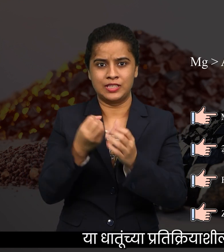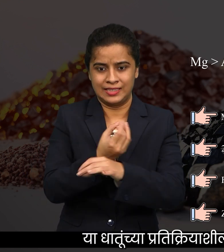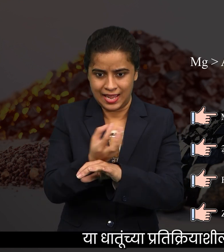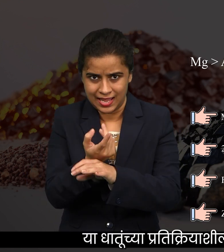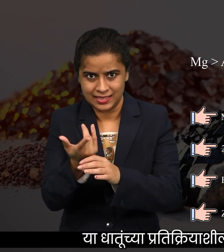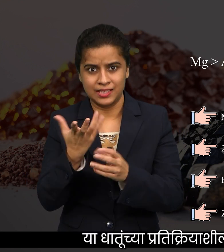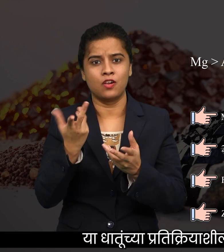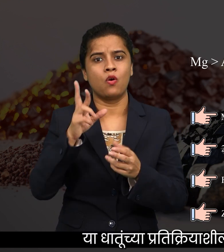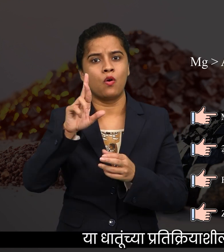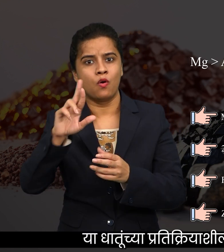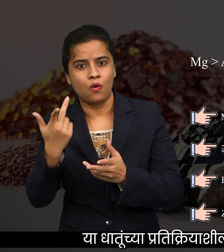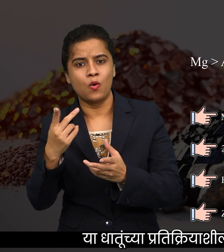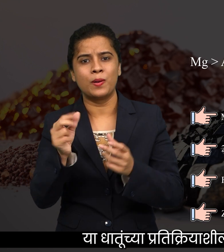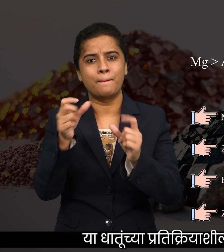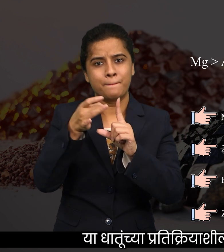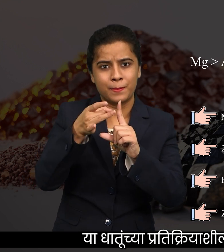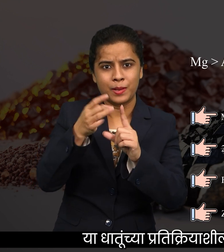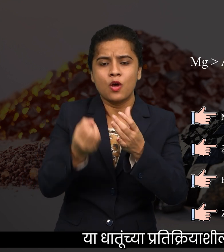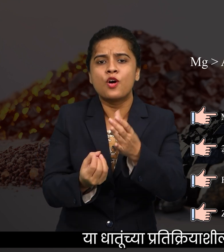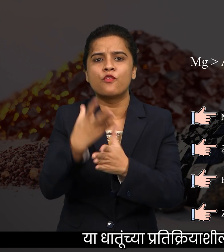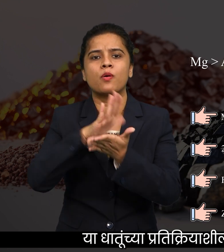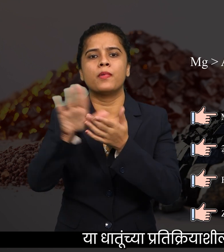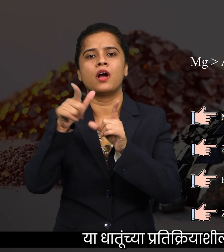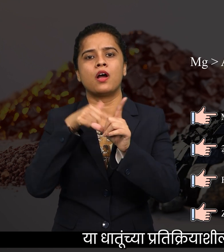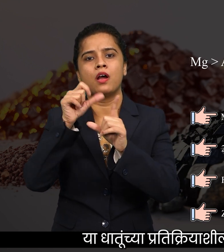प्रतिक्रियाशीलतेचे मूल्यांकन खालील क्रमाने करता येते.